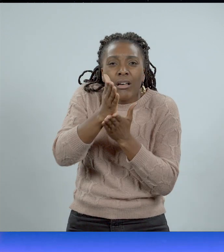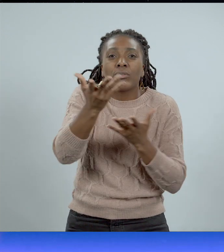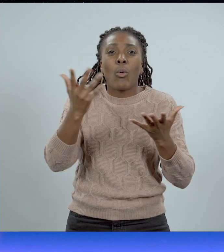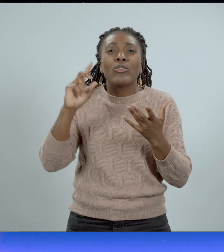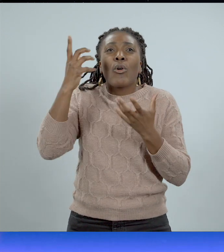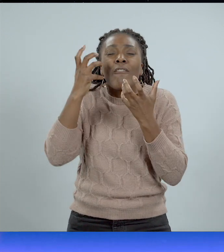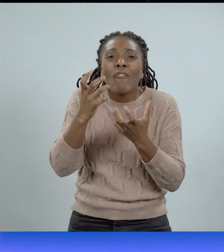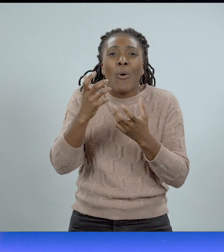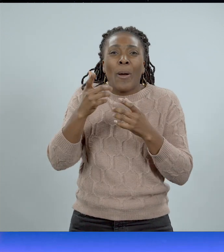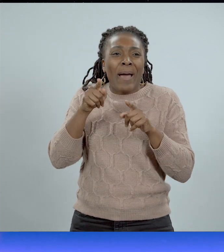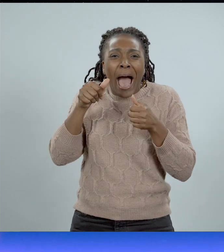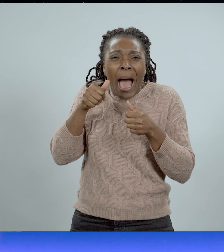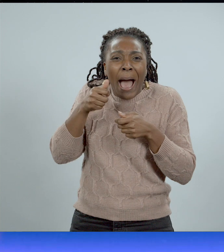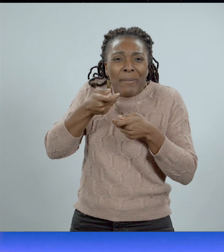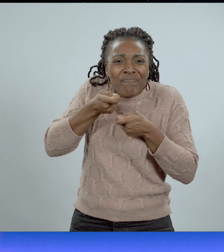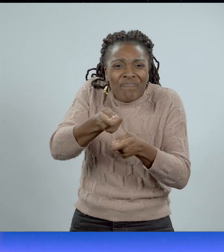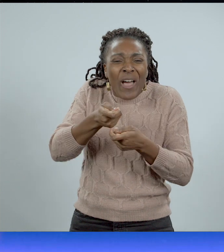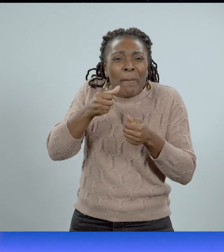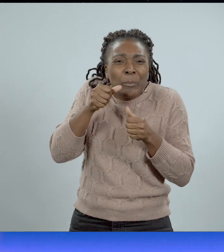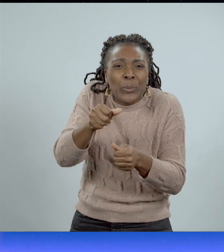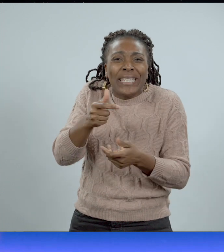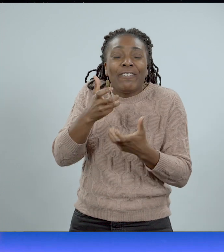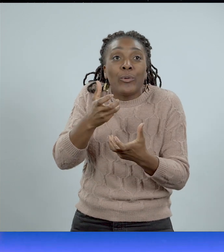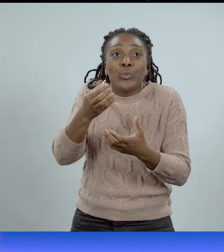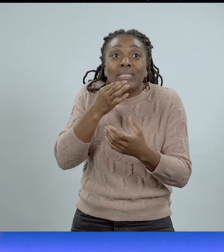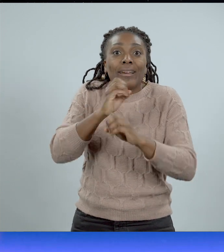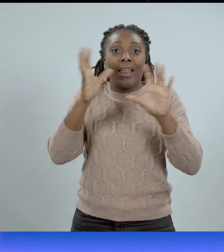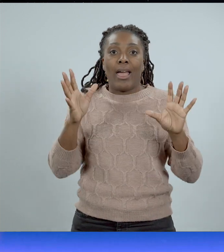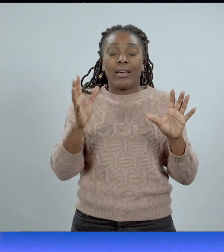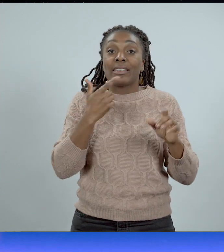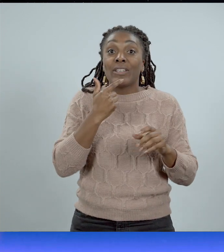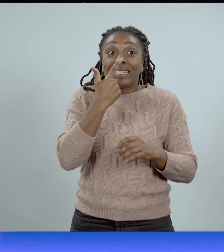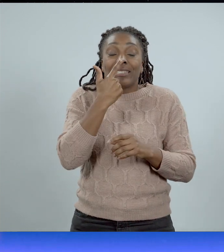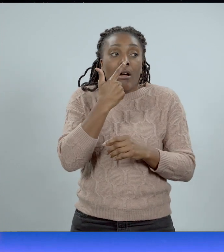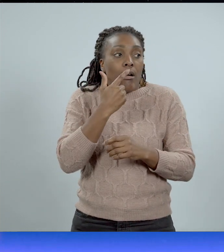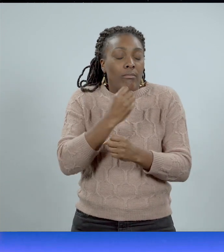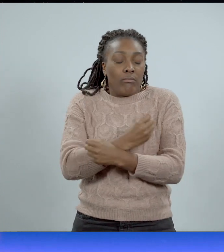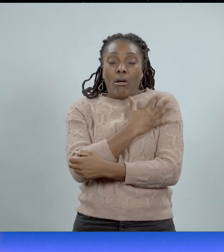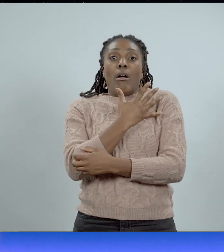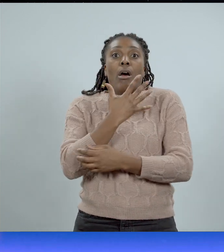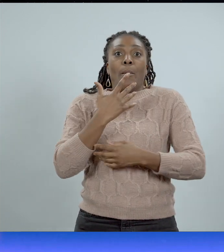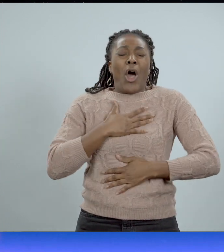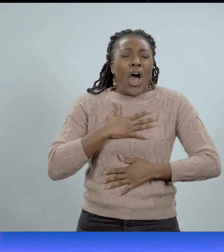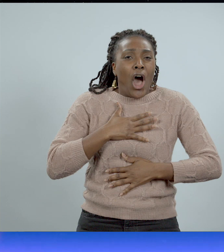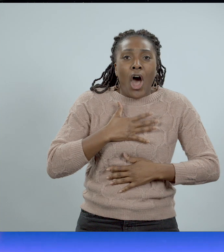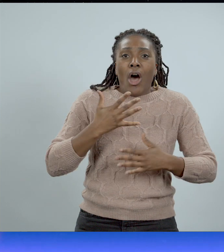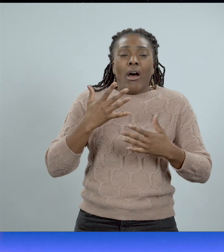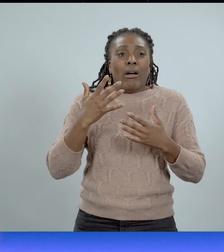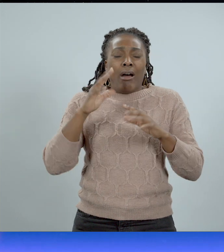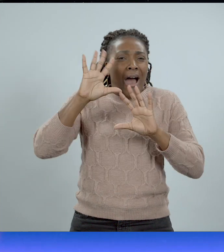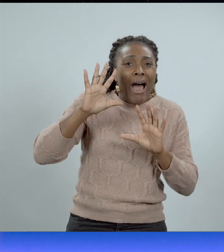sentiment où Dieu veut appuyer ce qu'il est en train de nous dire. Et donc, ce sentiment de frayeur cette émotion de